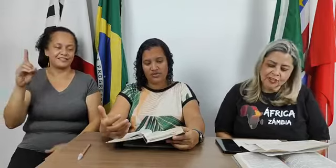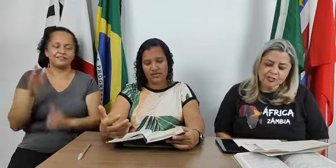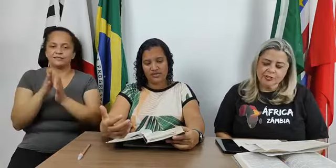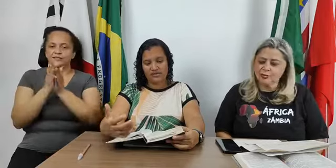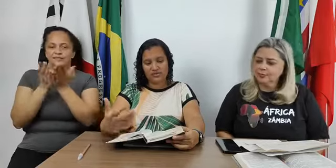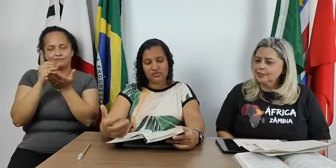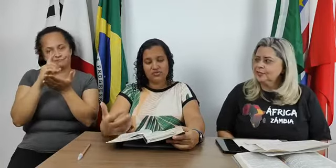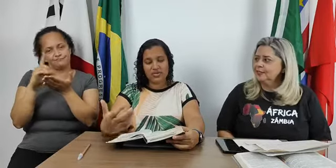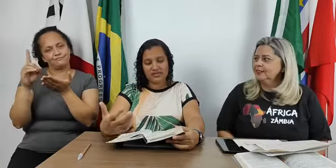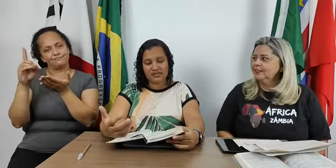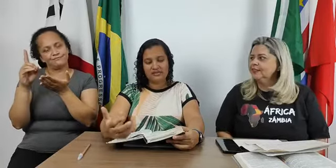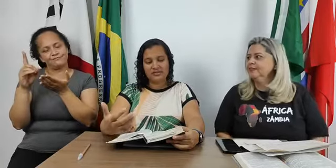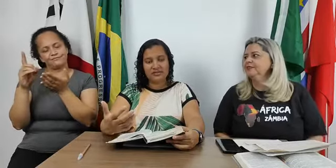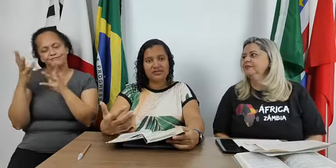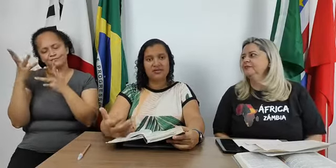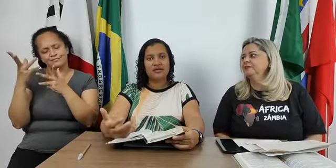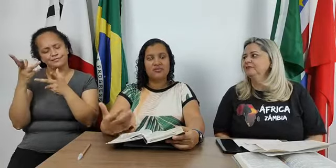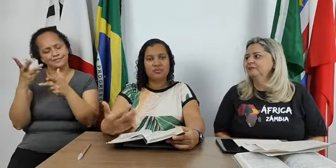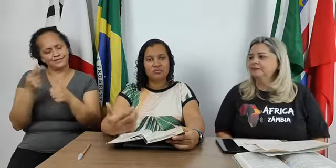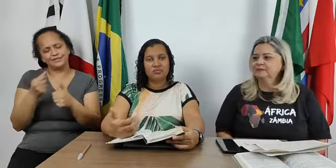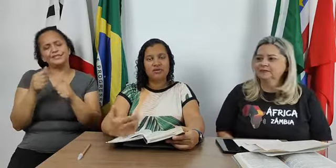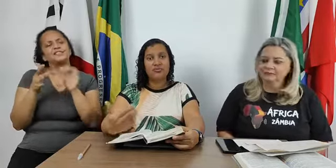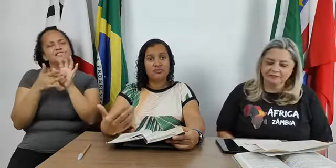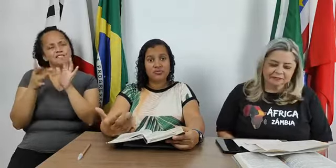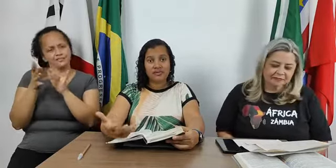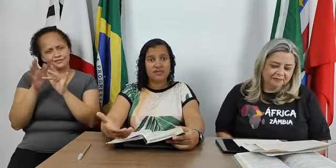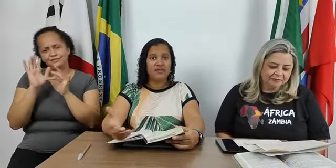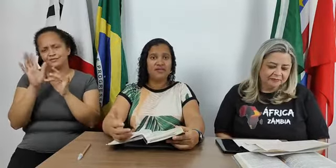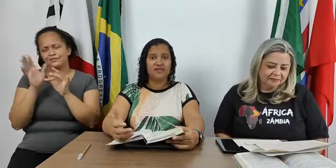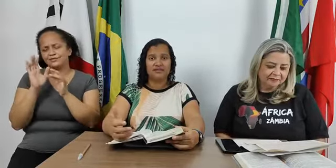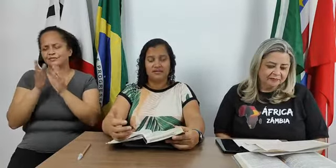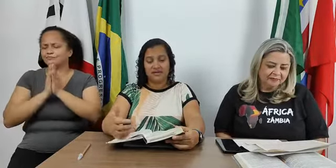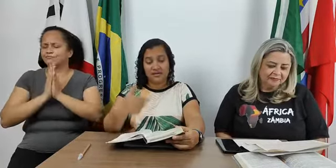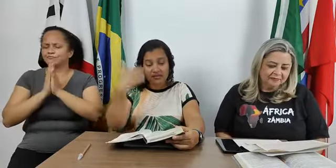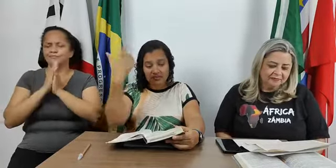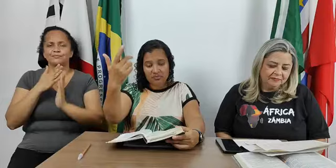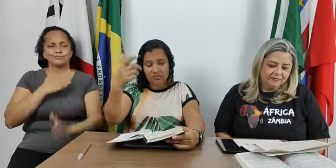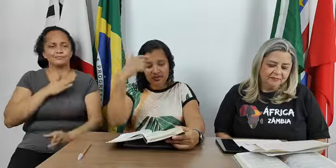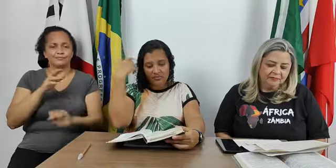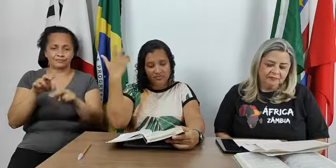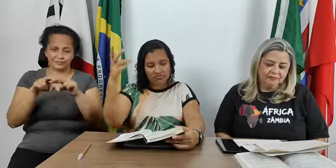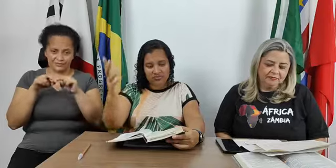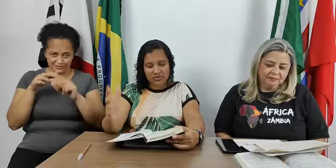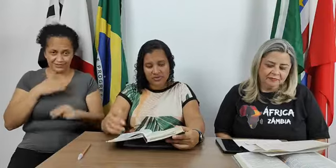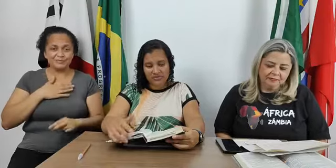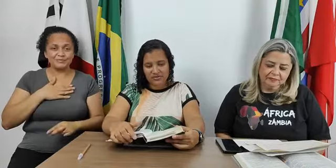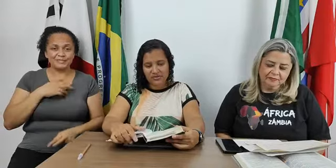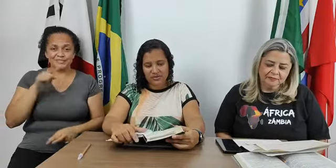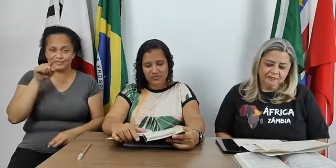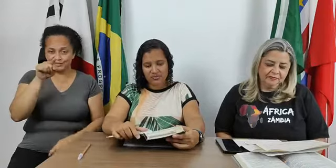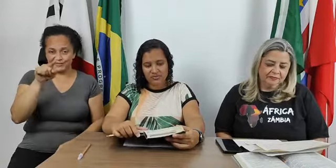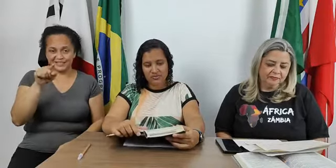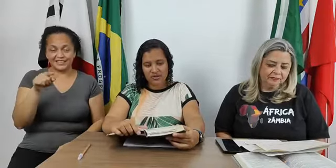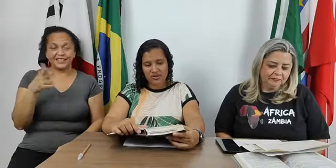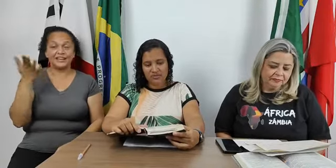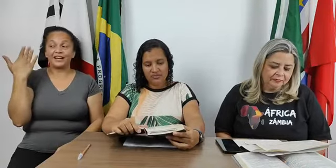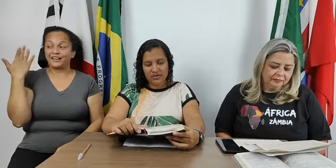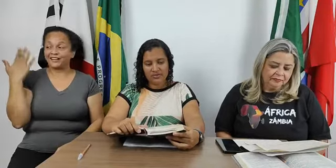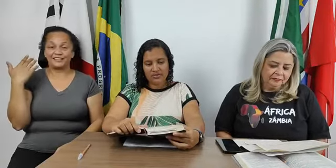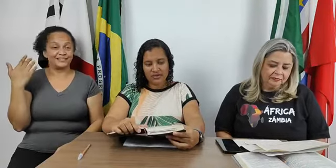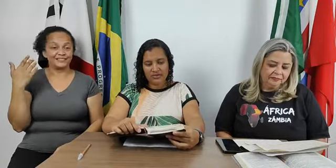hoje. Jesus já estava intercedendo por mim e por você, antes mesmo de